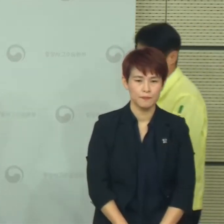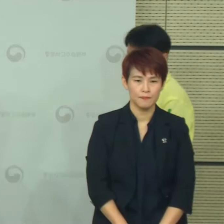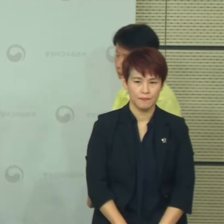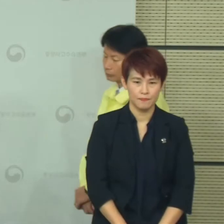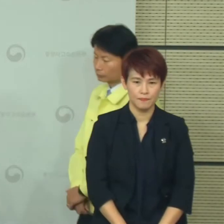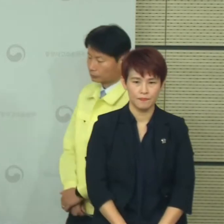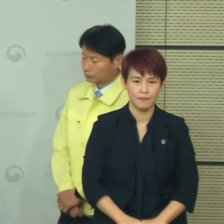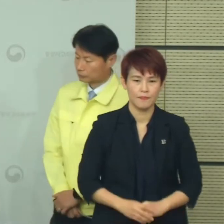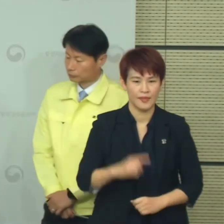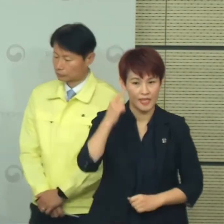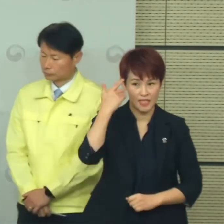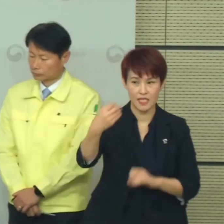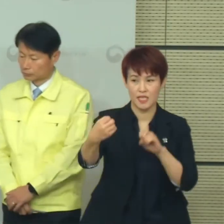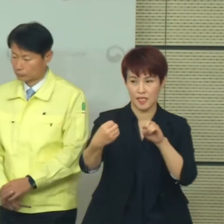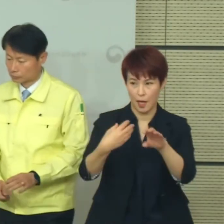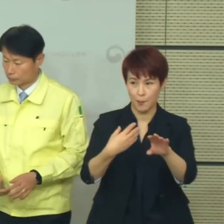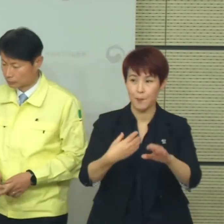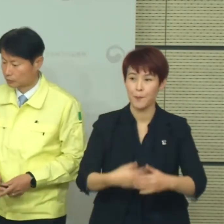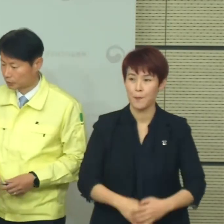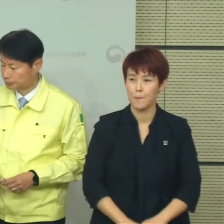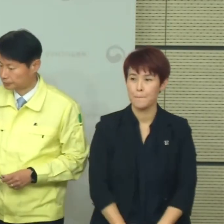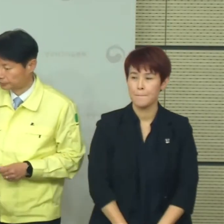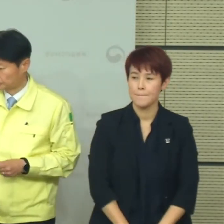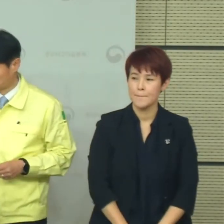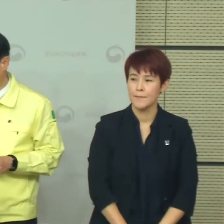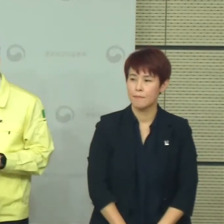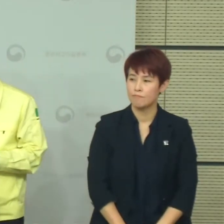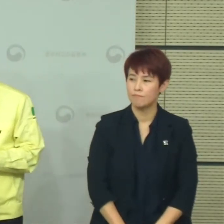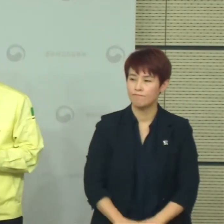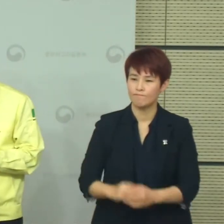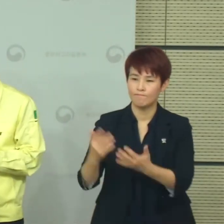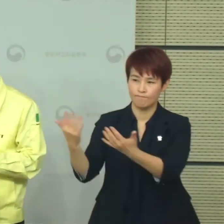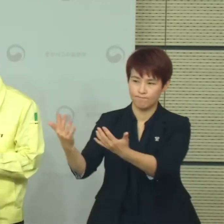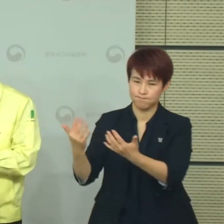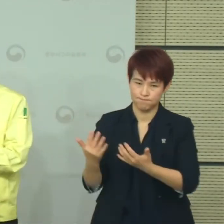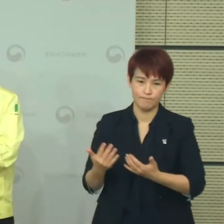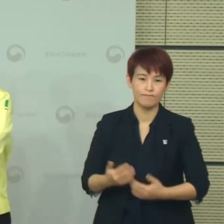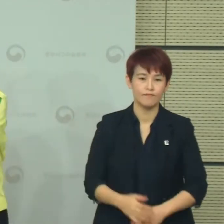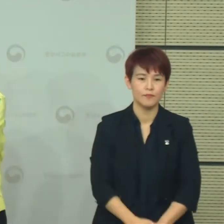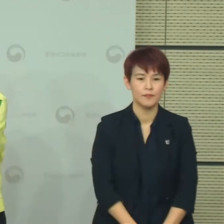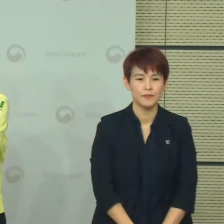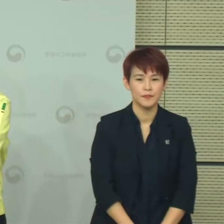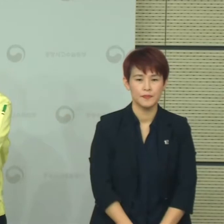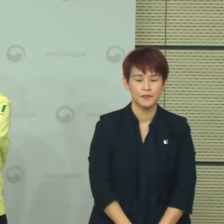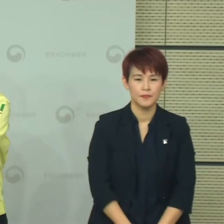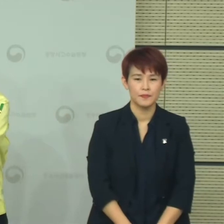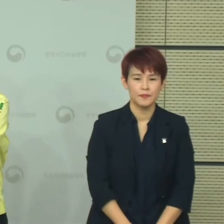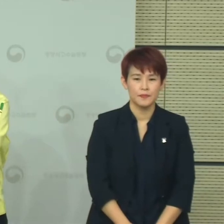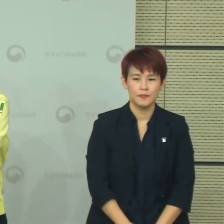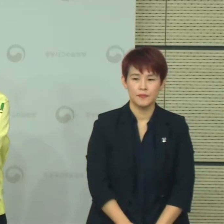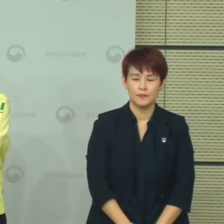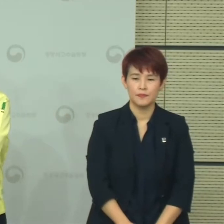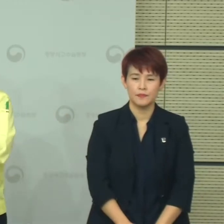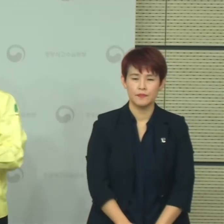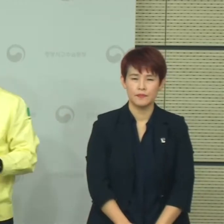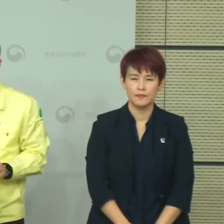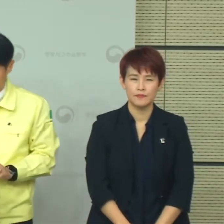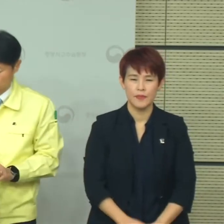네, 지금부터 질의응답 시간을 가지겠습니다. 배석하신 분들은 단상 위로 올라와 주시기 바랍니다.